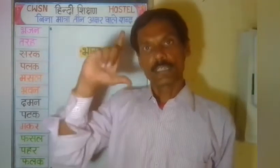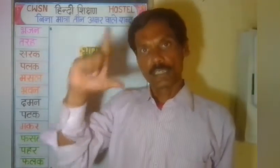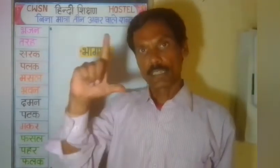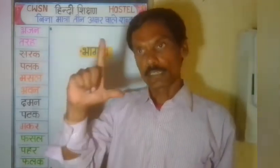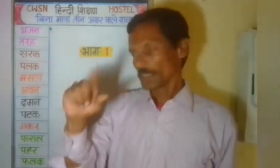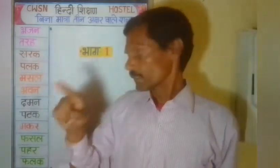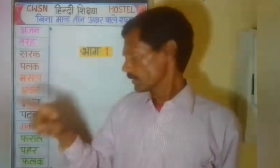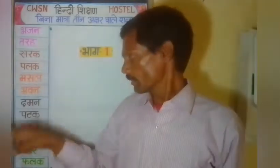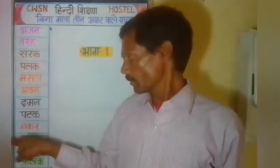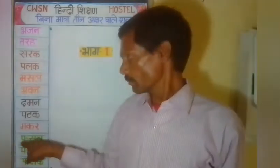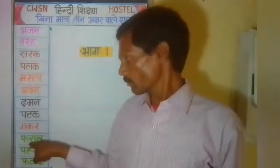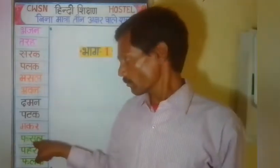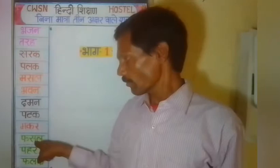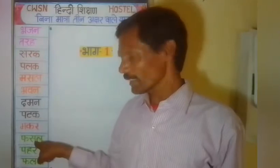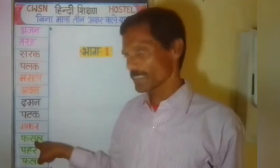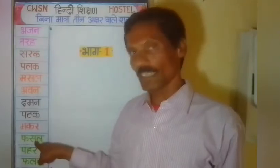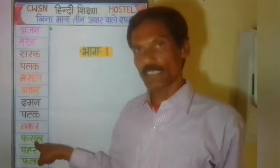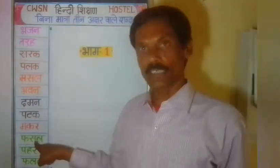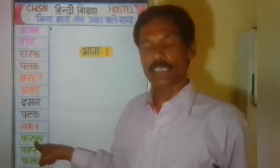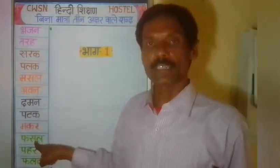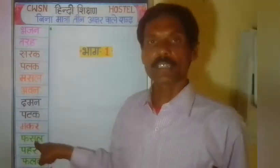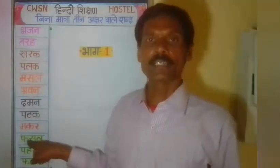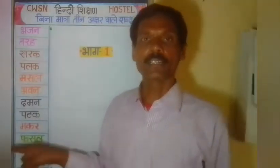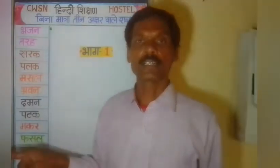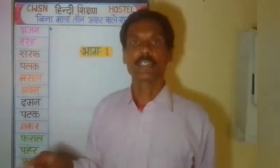शाल, फसल,